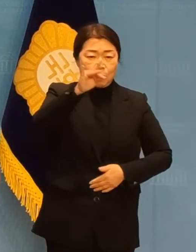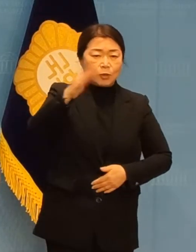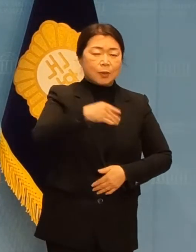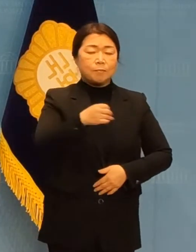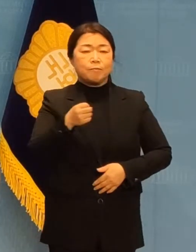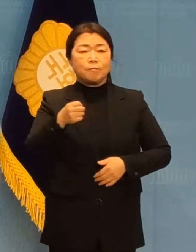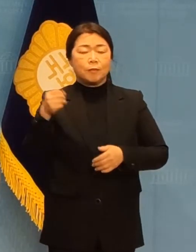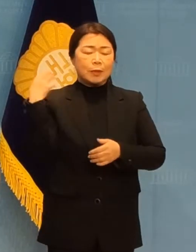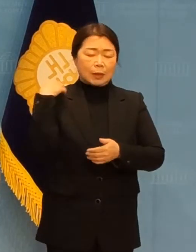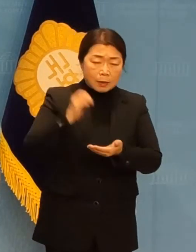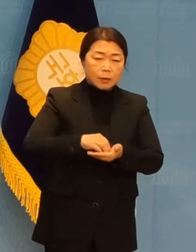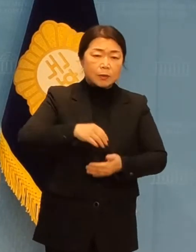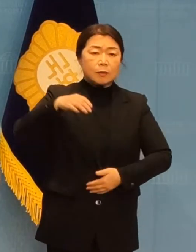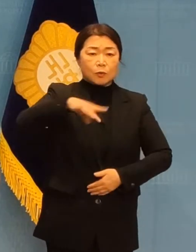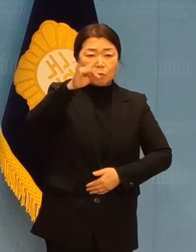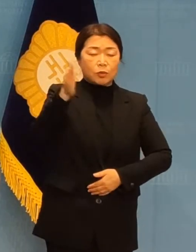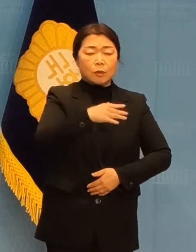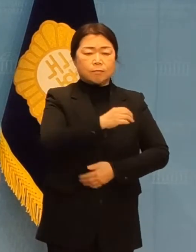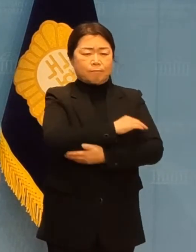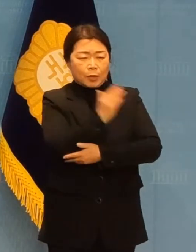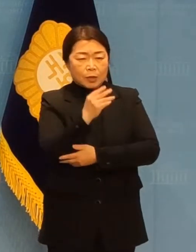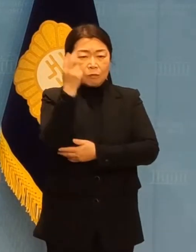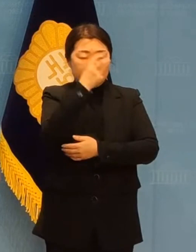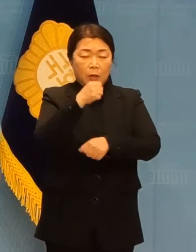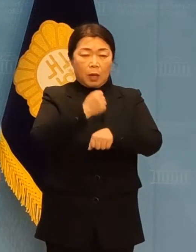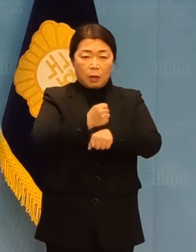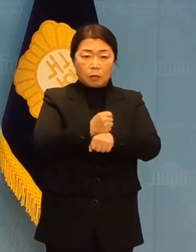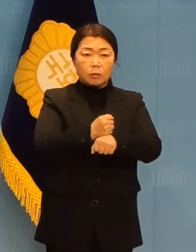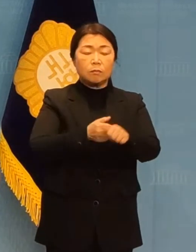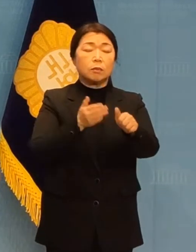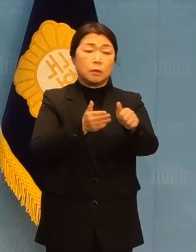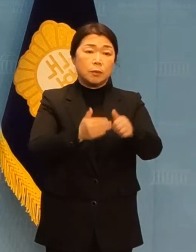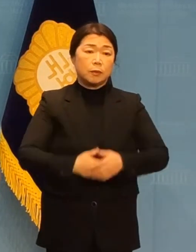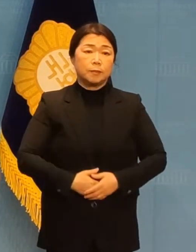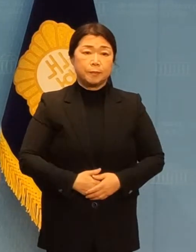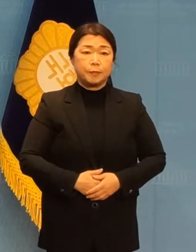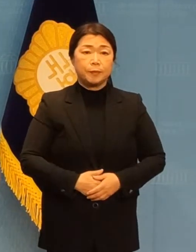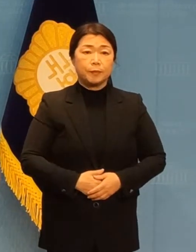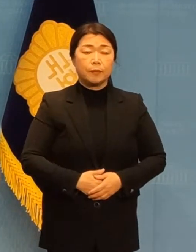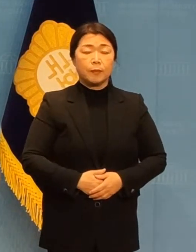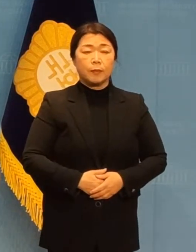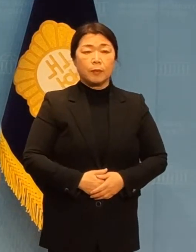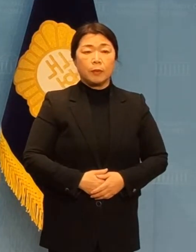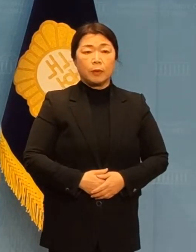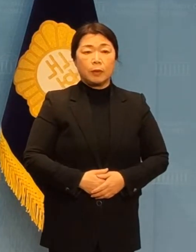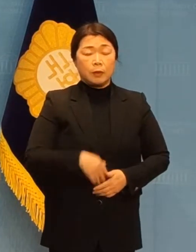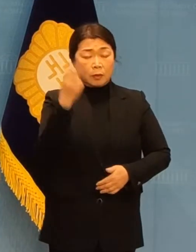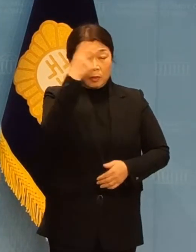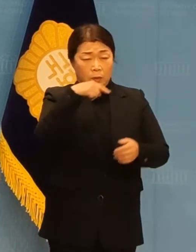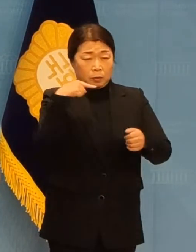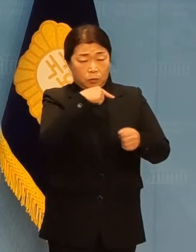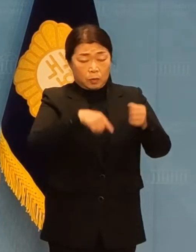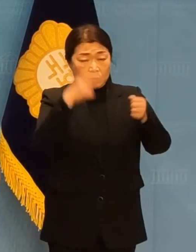사건의 실체와 전모를 분명히 밝혀주십시오. 그 과정에서 해당 사건의 배후에